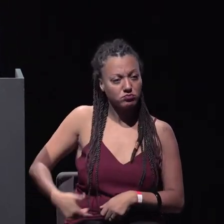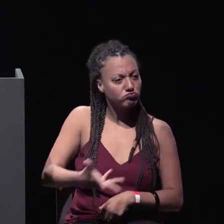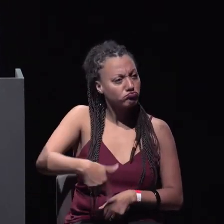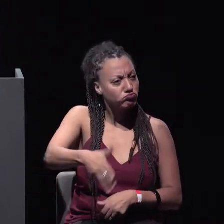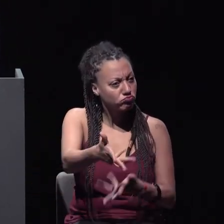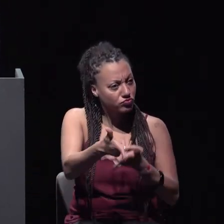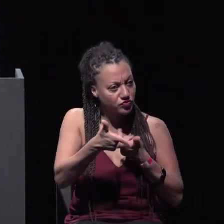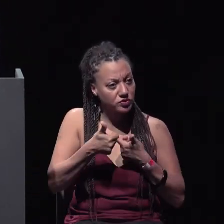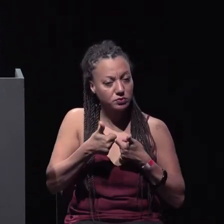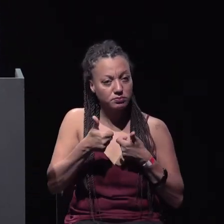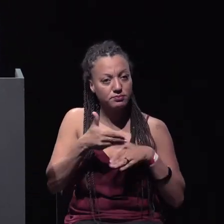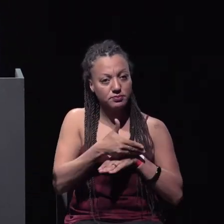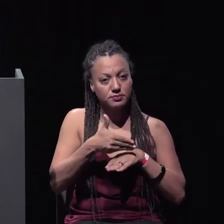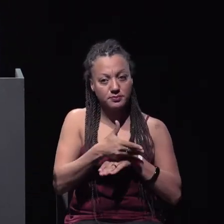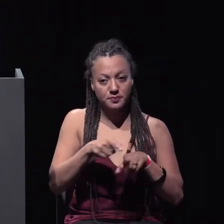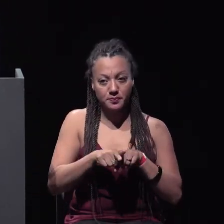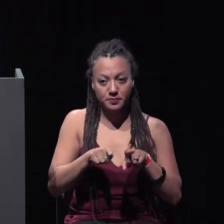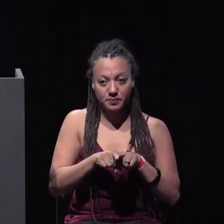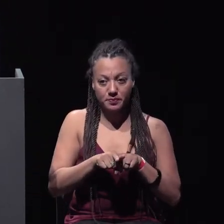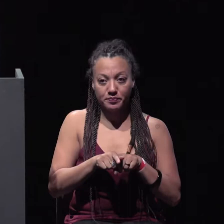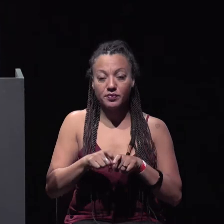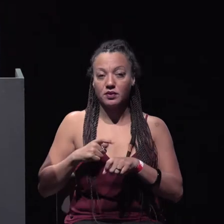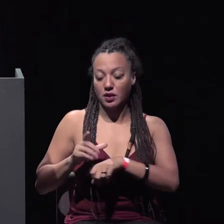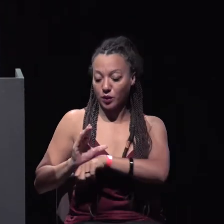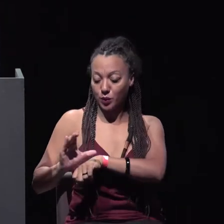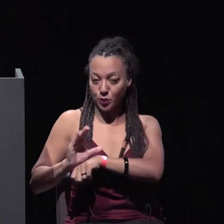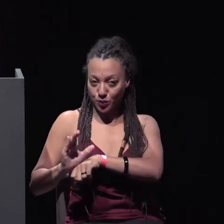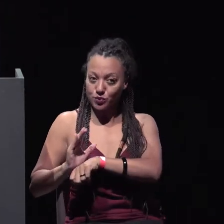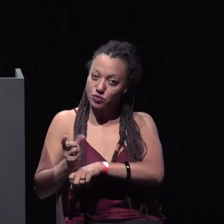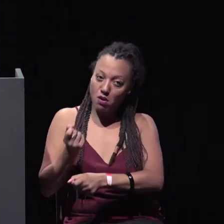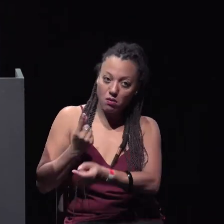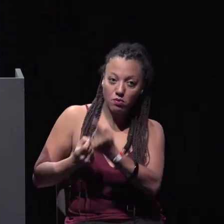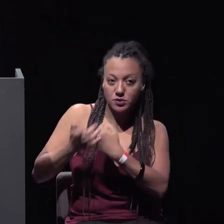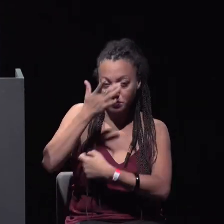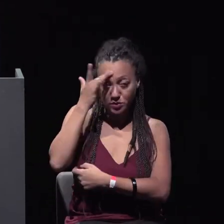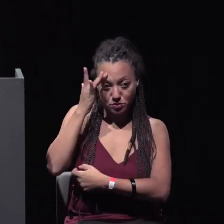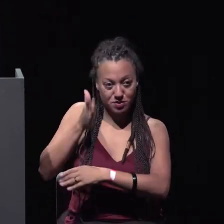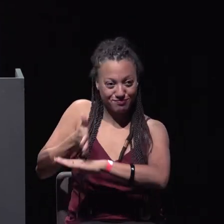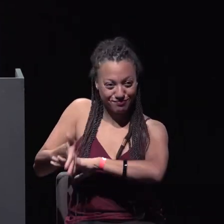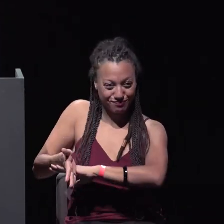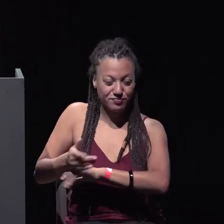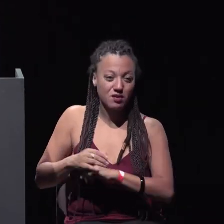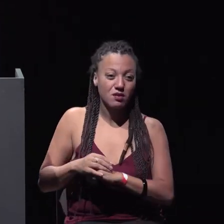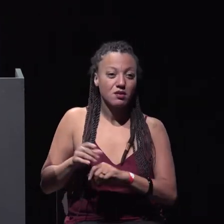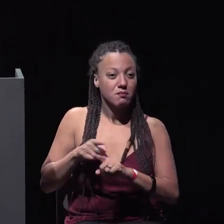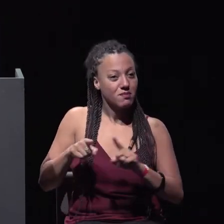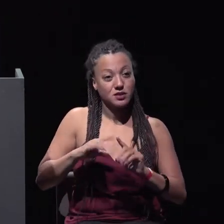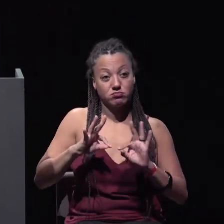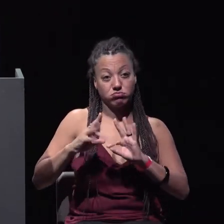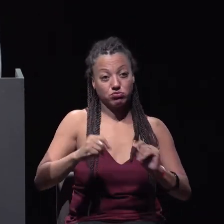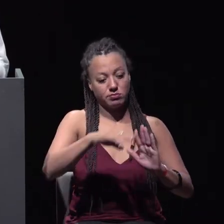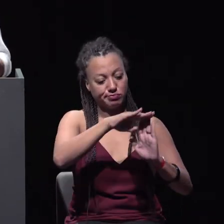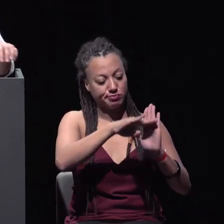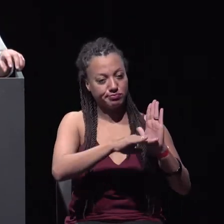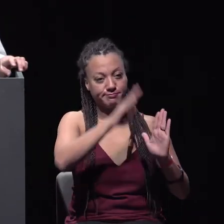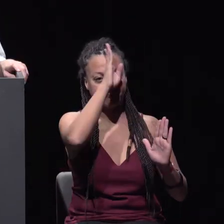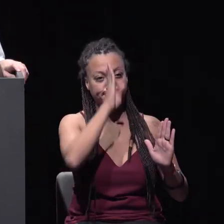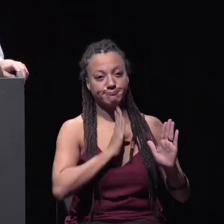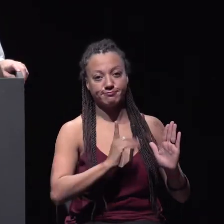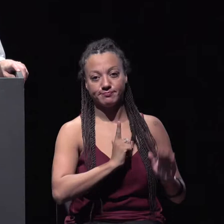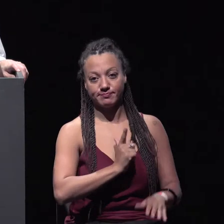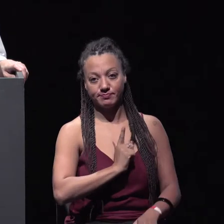participar dessa programação toda a extensão dos cursos que têm as bolsas algumas bolsas toda a programação é é gratuita